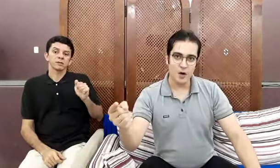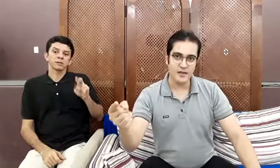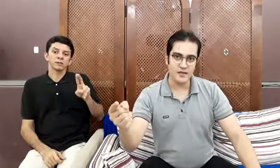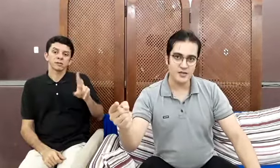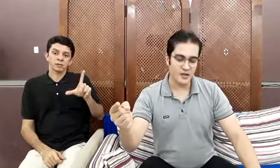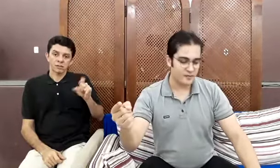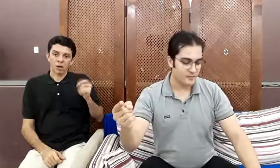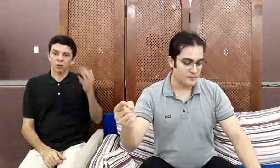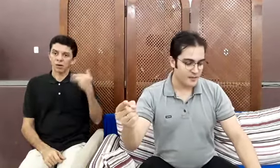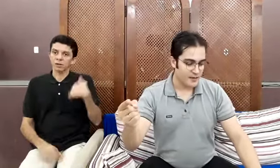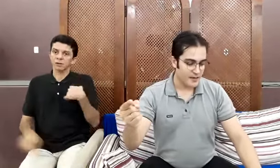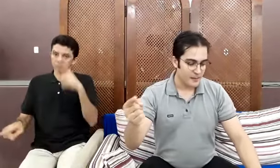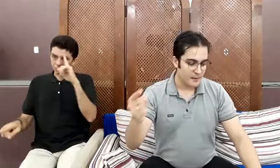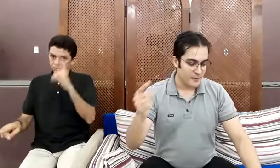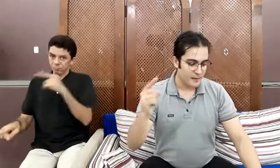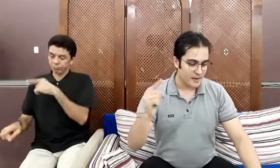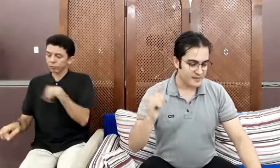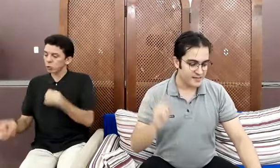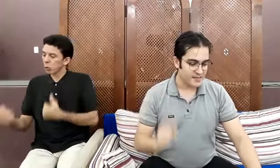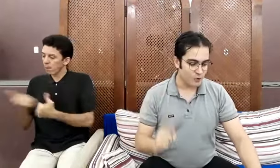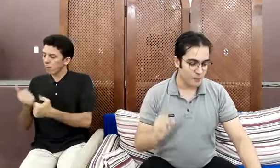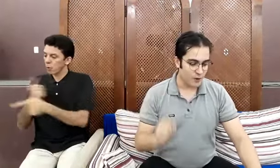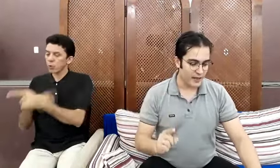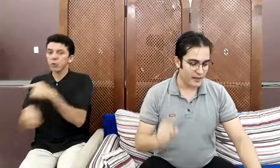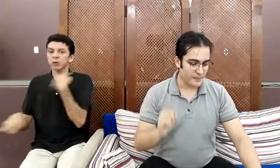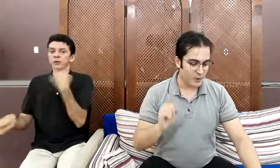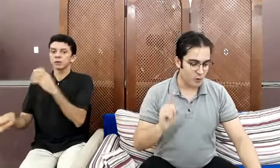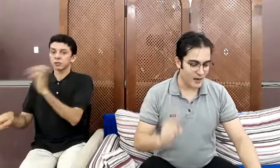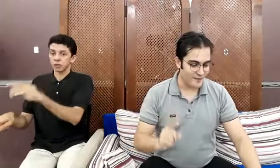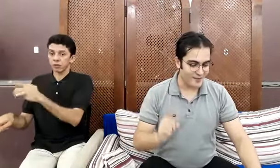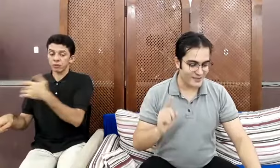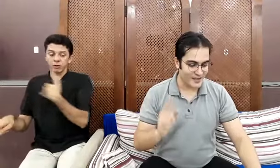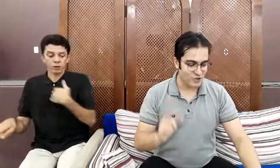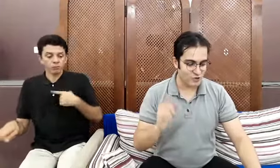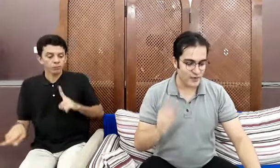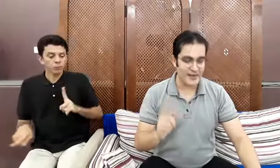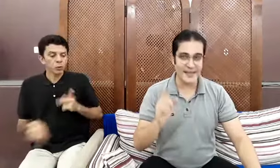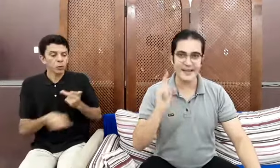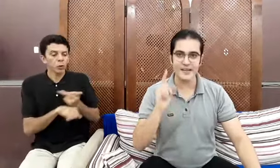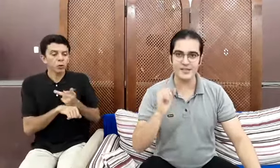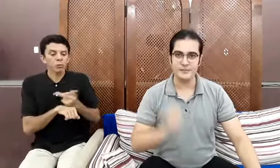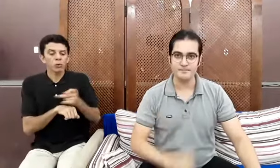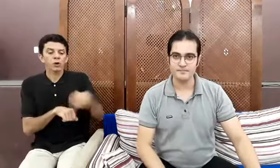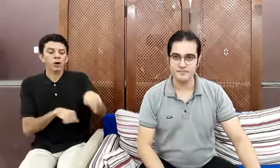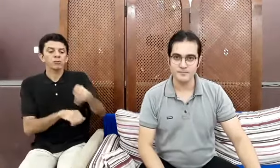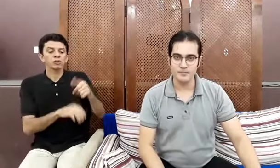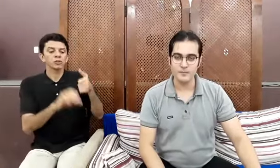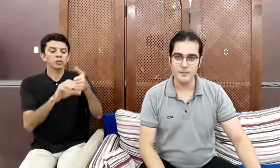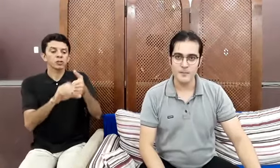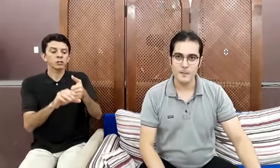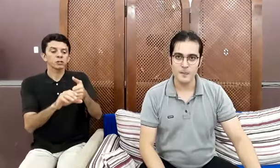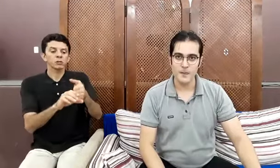a morte de Estevão. Esse Saulo, porém, procurava destruir a igreja.